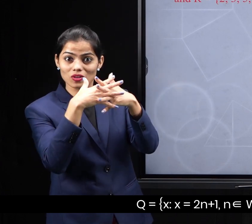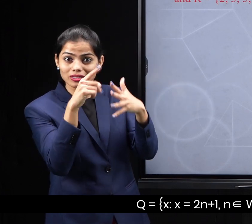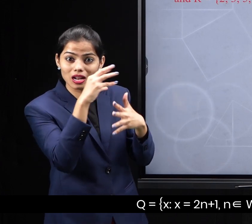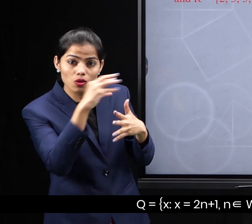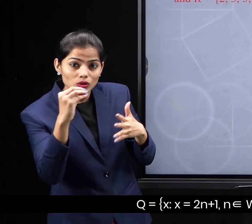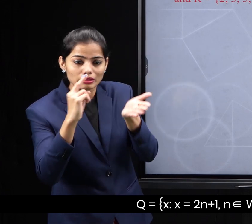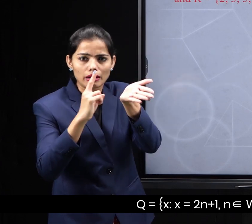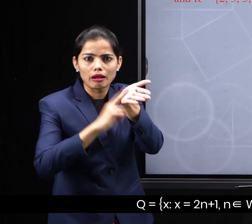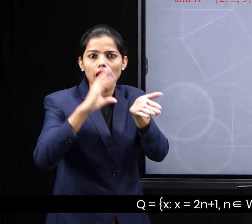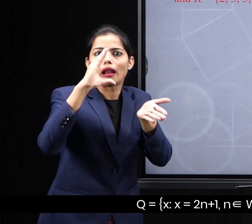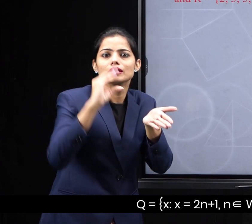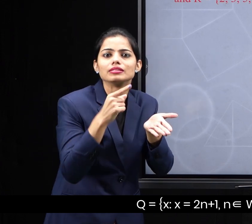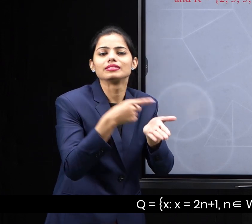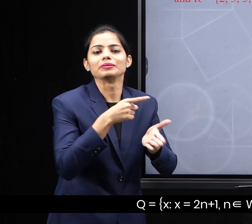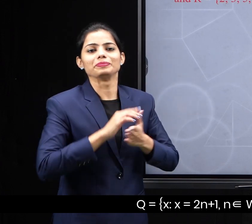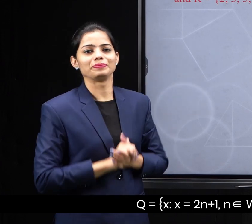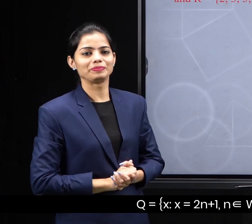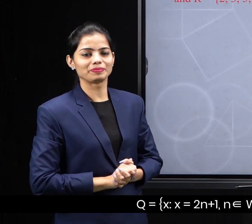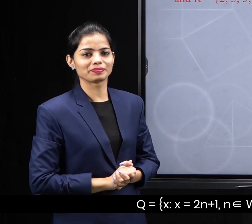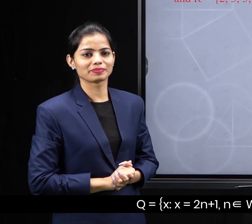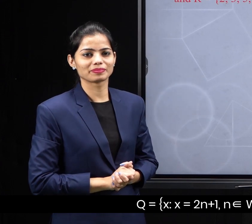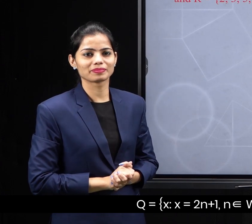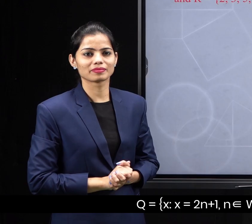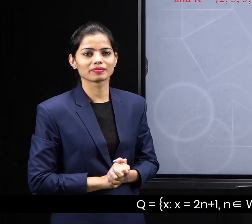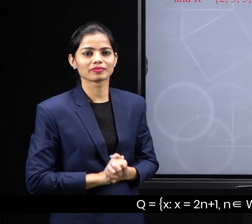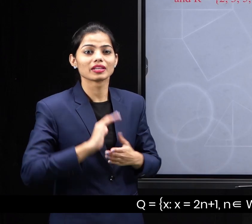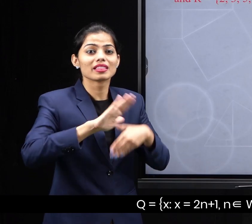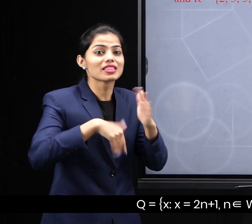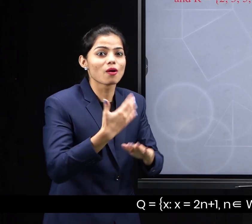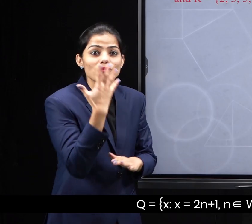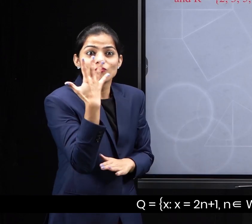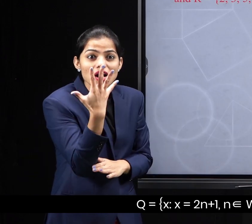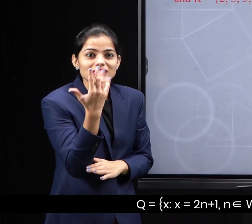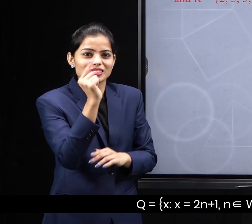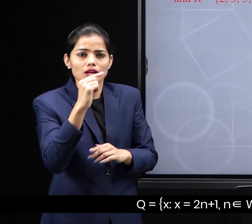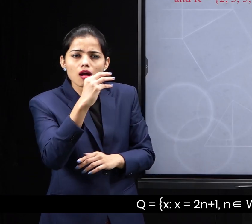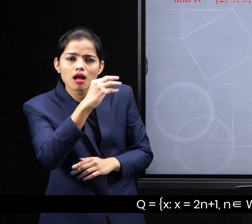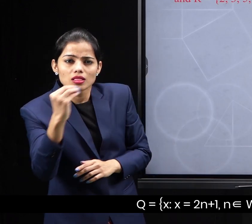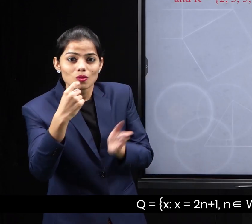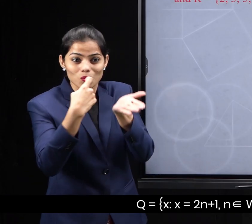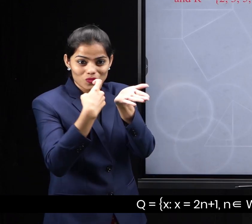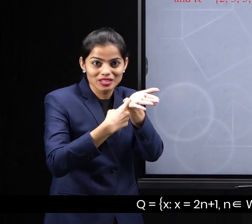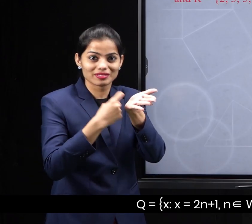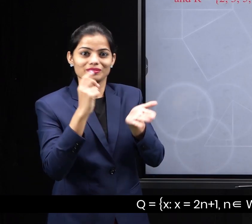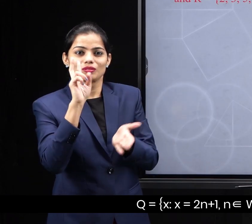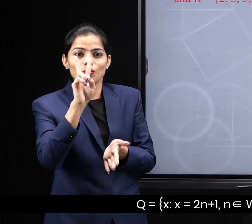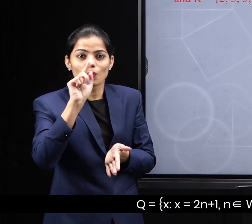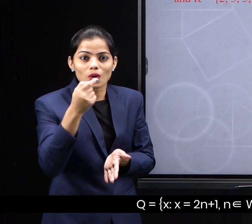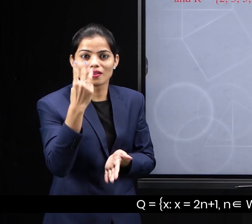is equals to 2N plus 1, N belongs to W और N is less than 5 और R